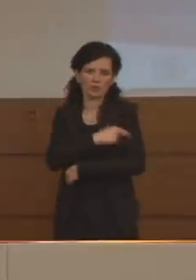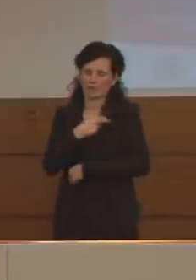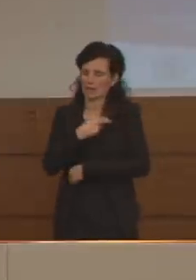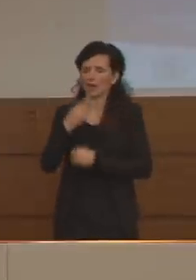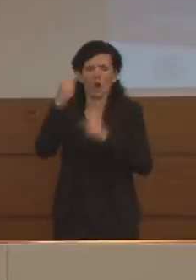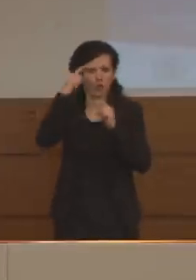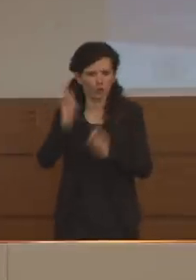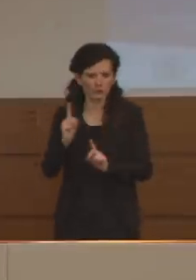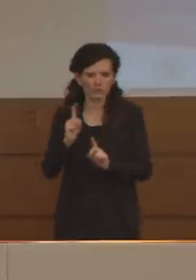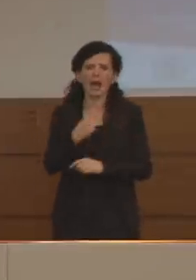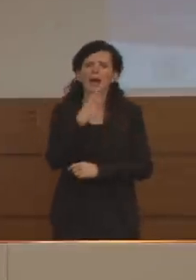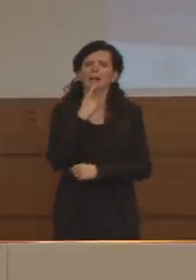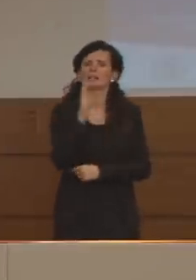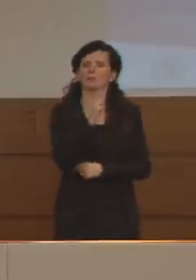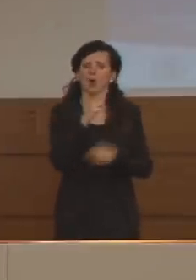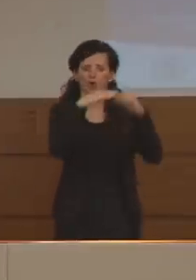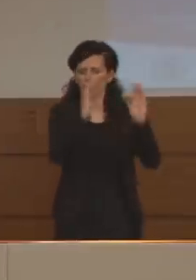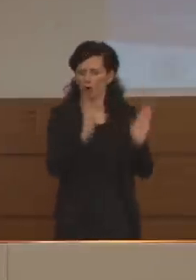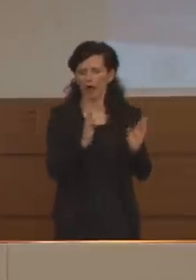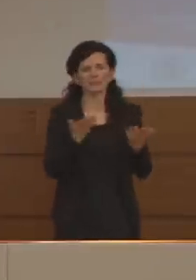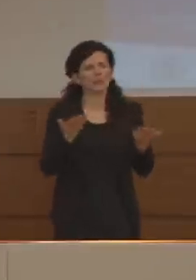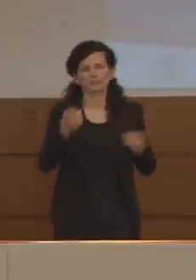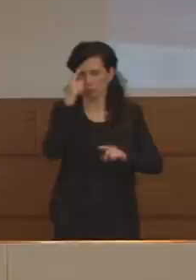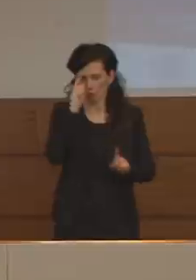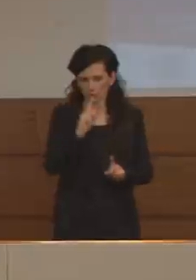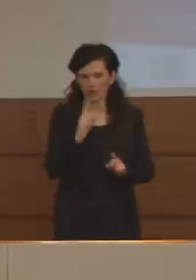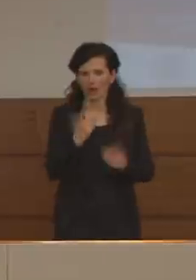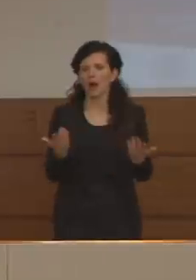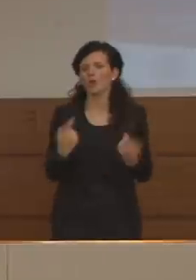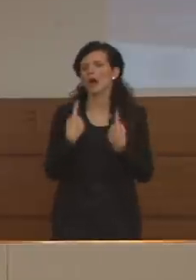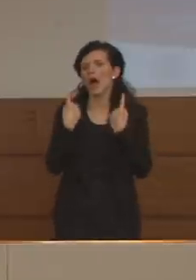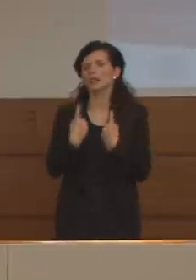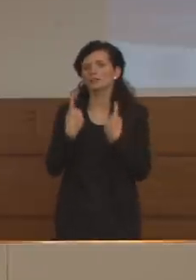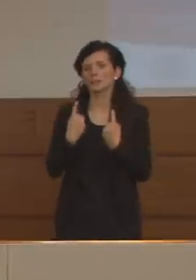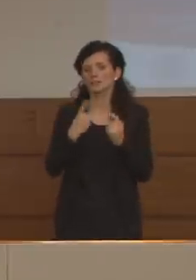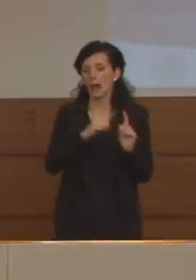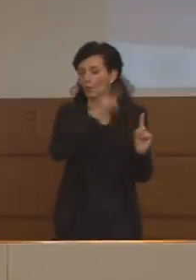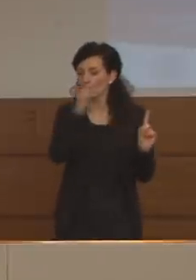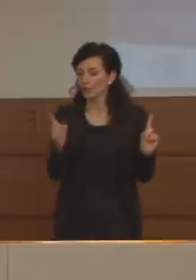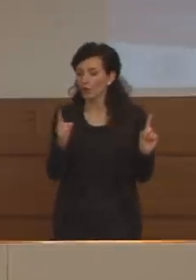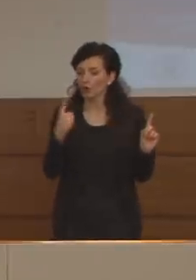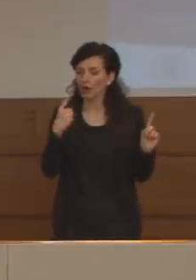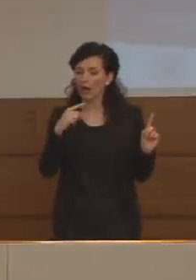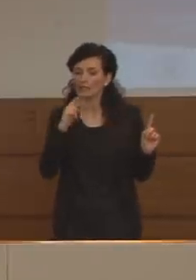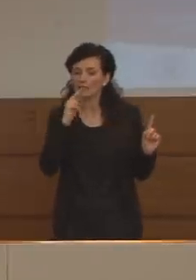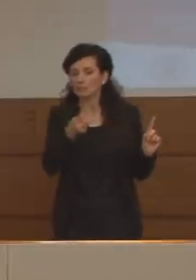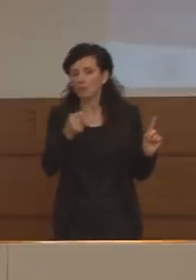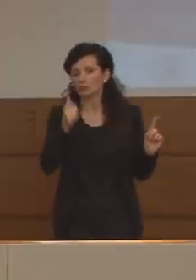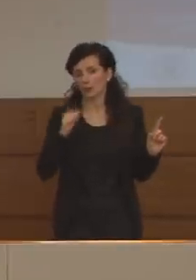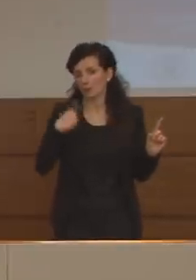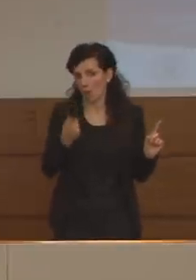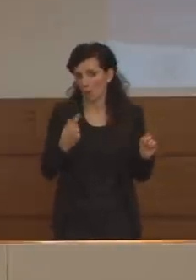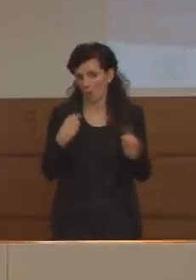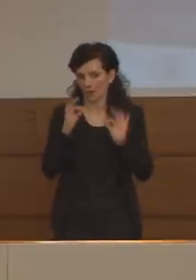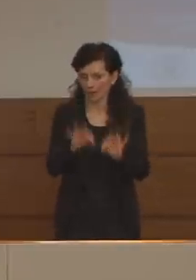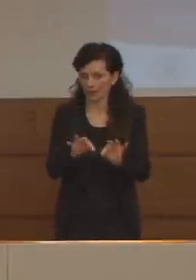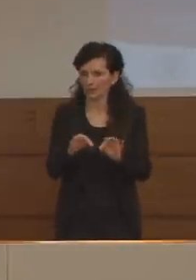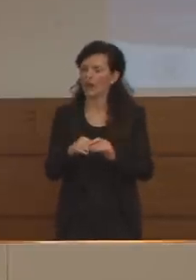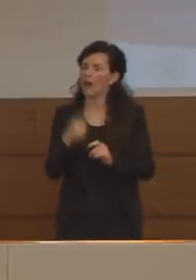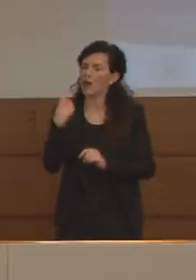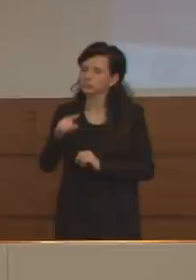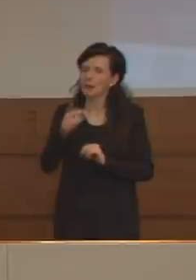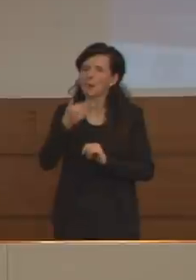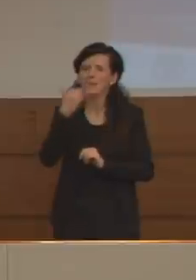lasciamo perdere quelli deceduti nelle aspettiamo che qualcuno dia queste risposte ma la domanda che le pongo a fronte di questi deficit